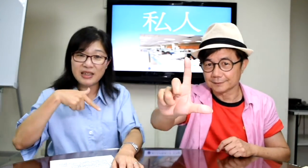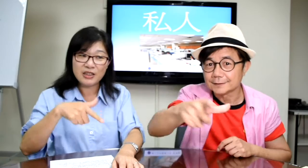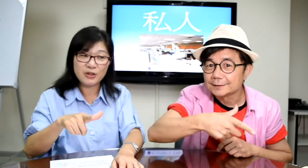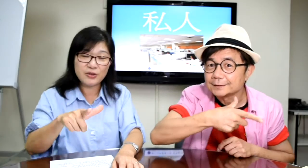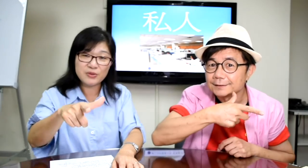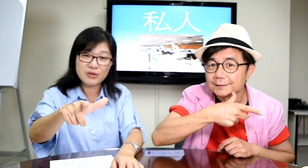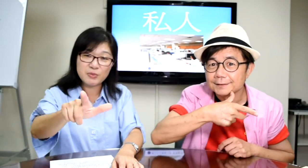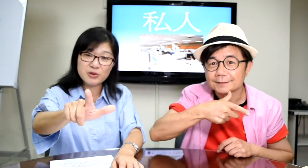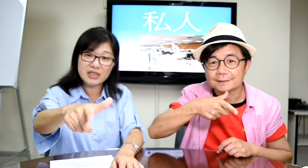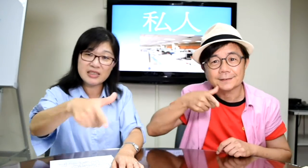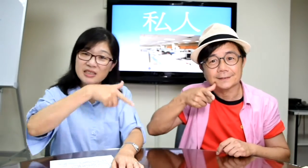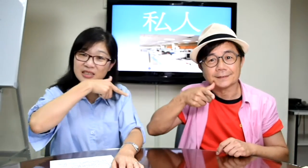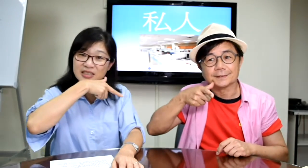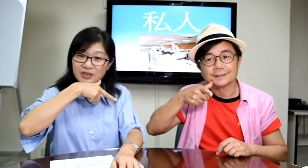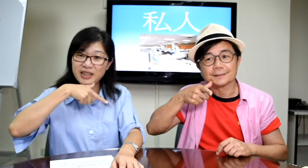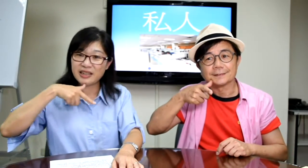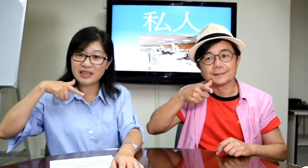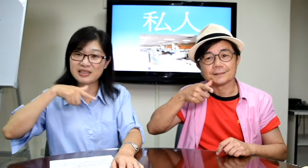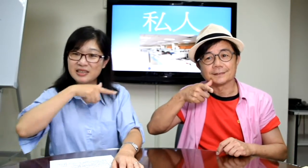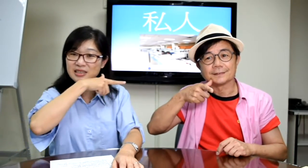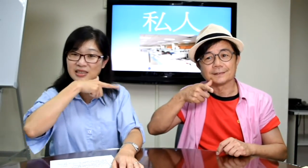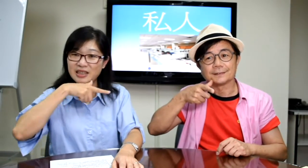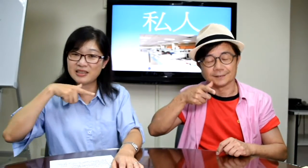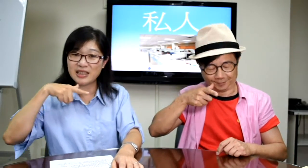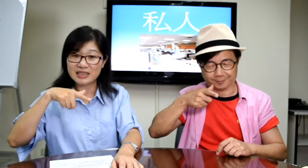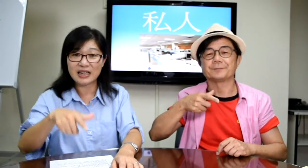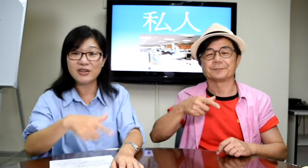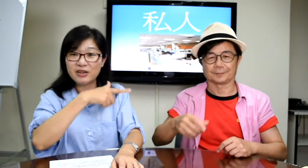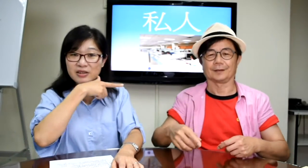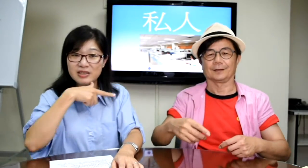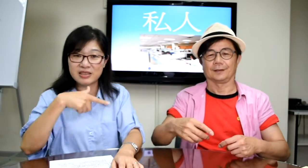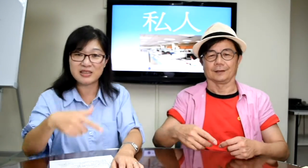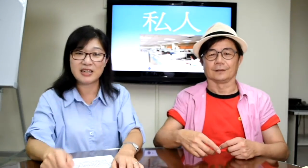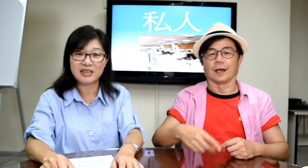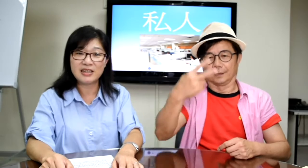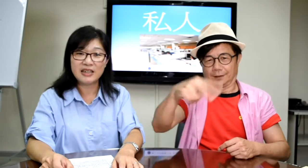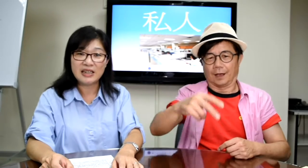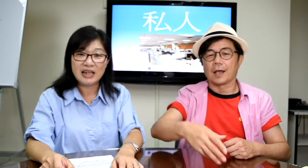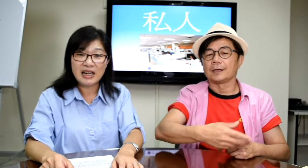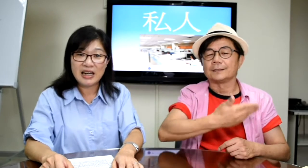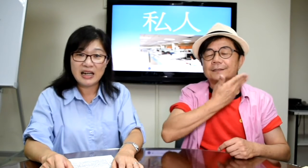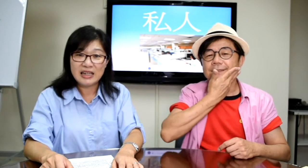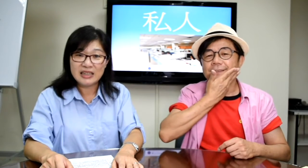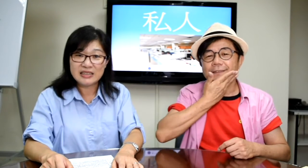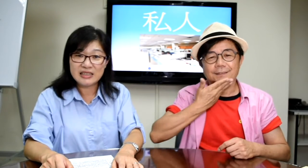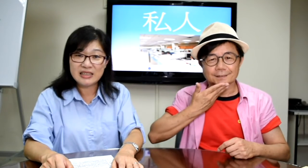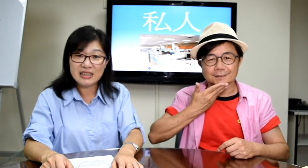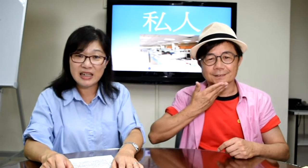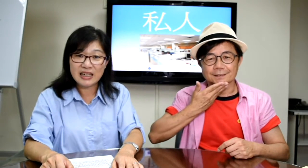用拇指跟食指，对，私人，这也常用哦，私人，私